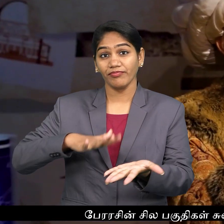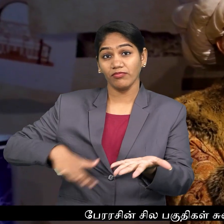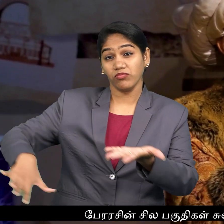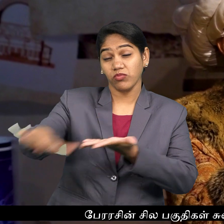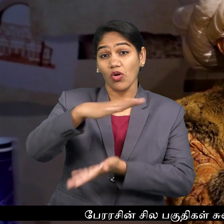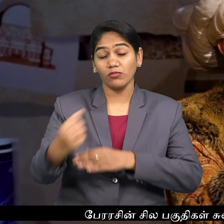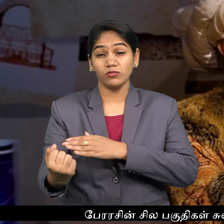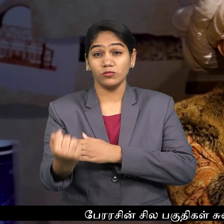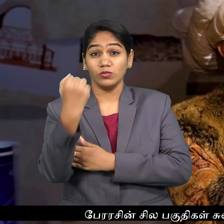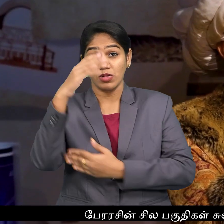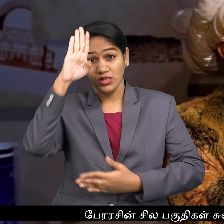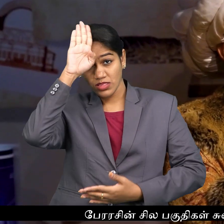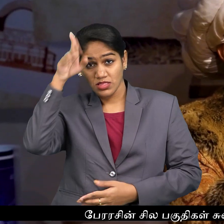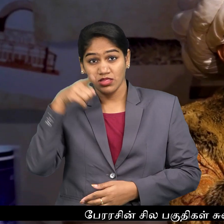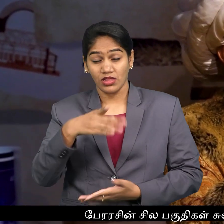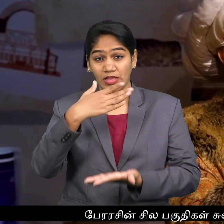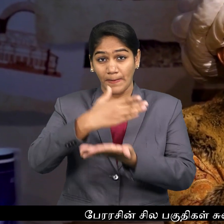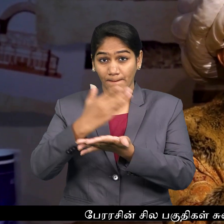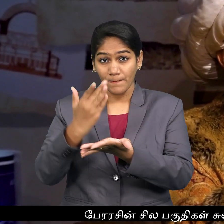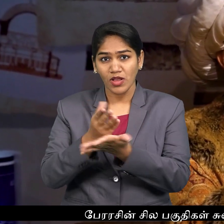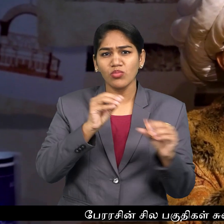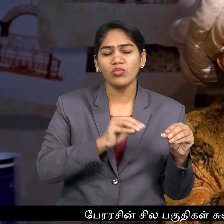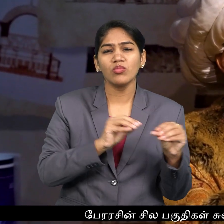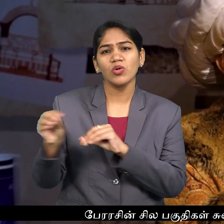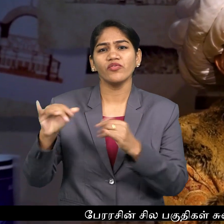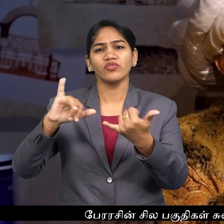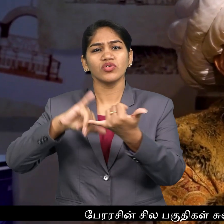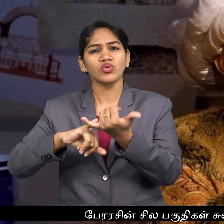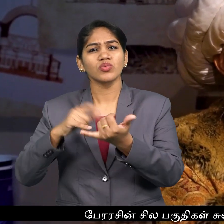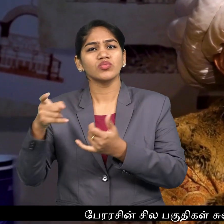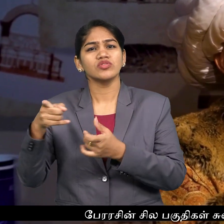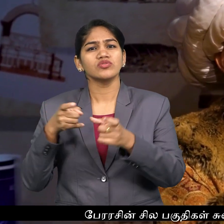பேரரசின் சில பகுதிகள் சுல்தான் ஆட்சியின் கீழ் வந்தன.